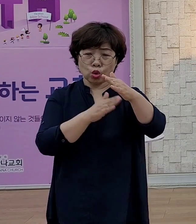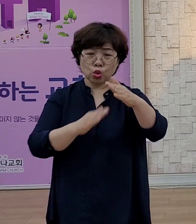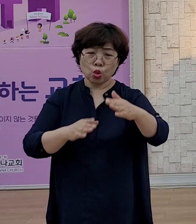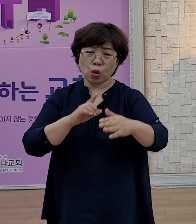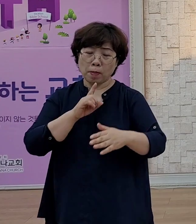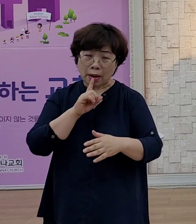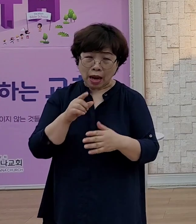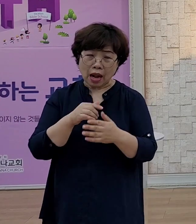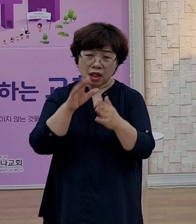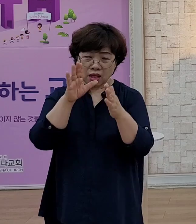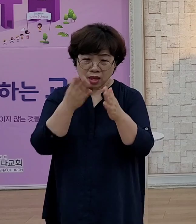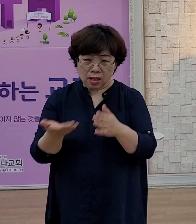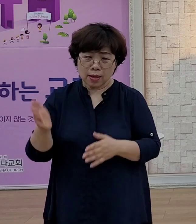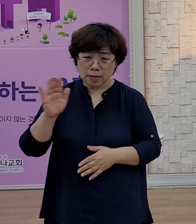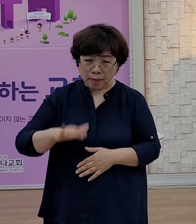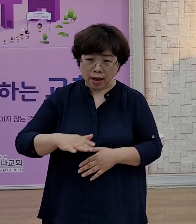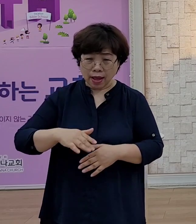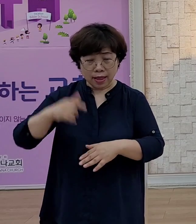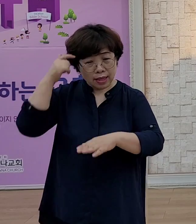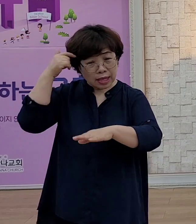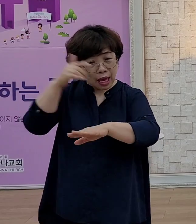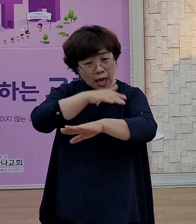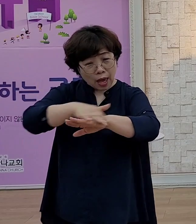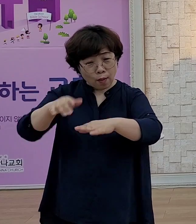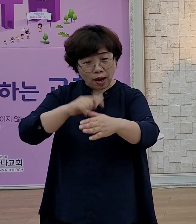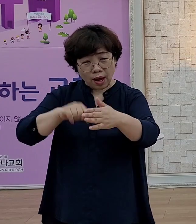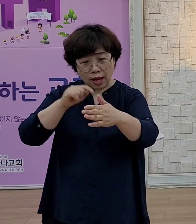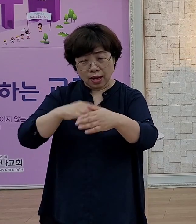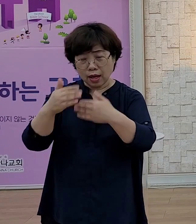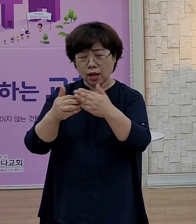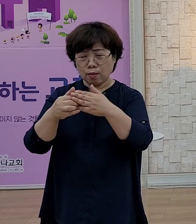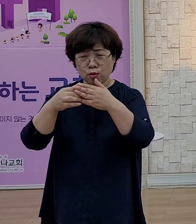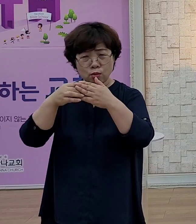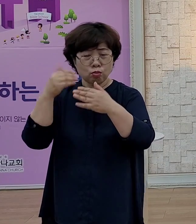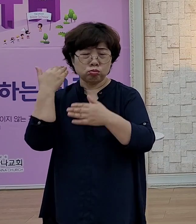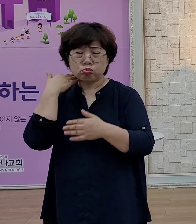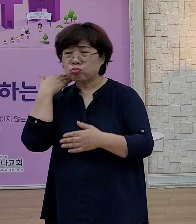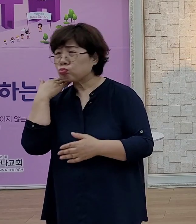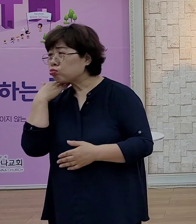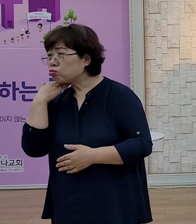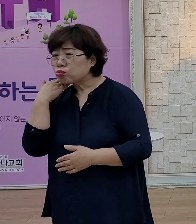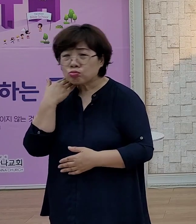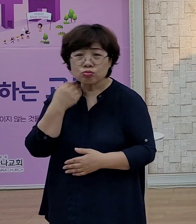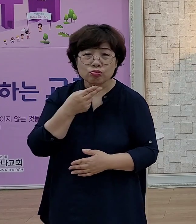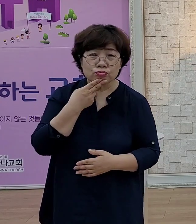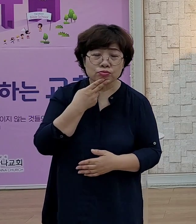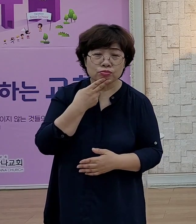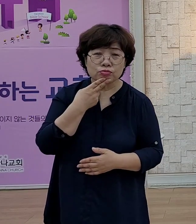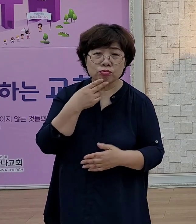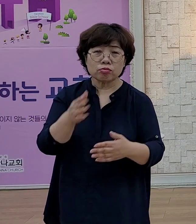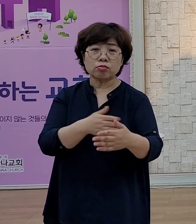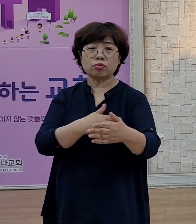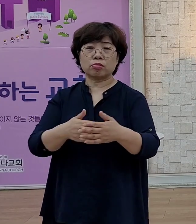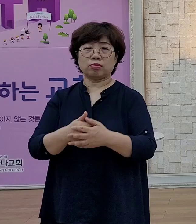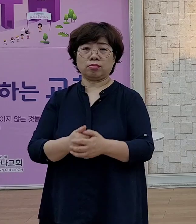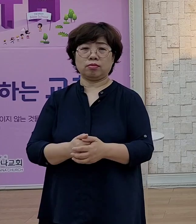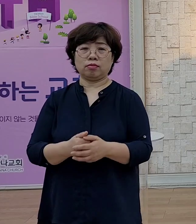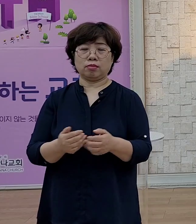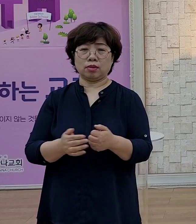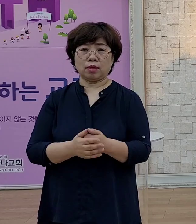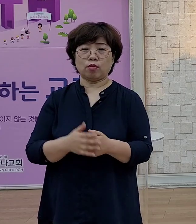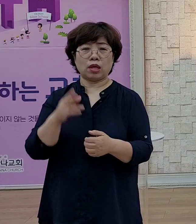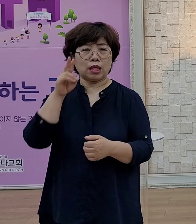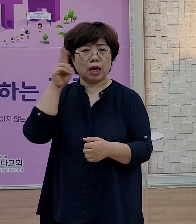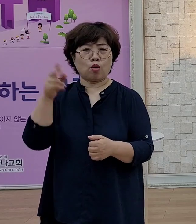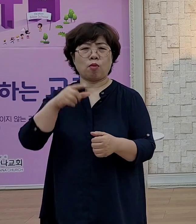삶의 모든 일상의 계획 가운데 하나님은 보이지 않는다. 야고보가 지금 저와 여러분에게 이